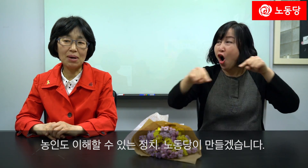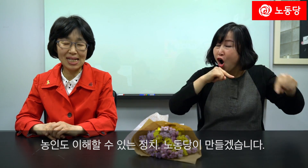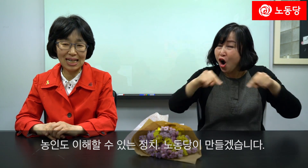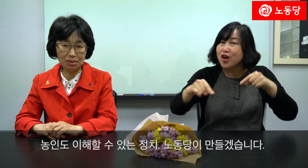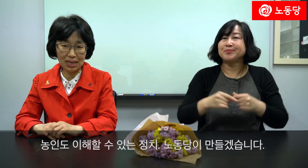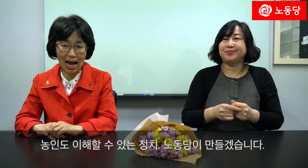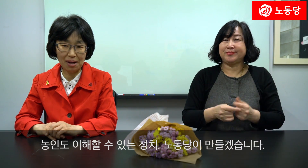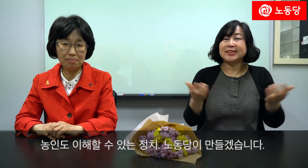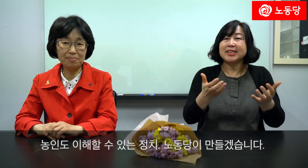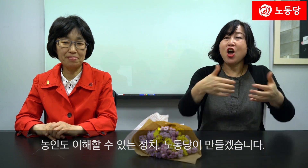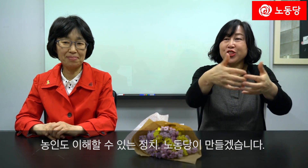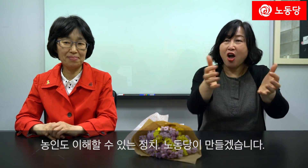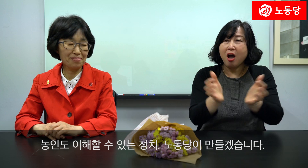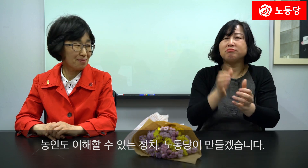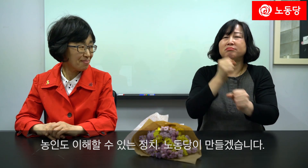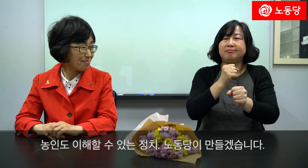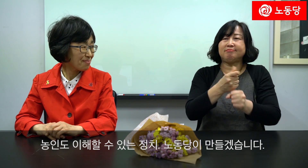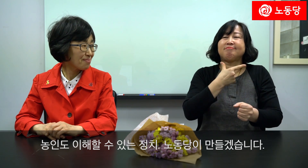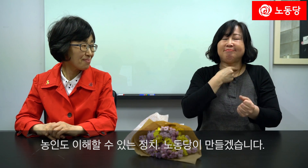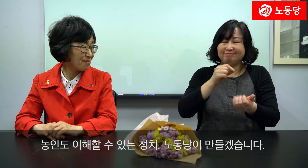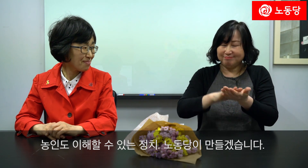노동당이 만들겠습니다.